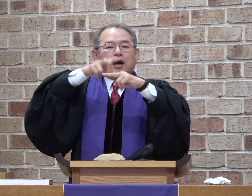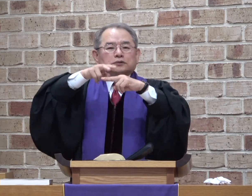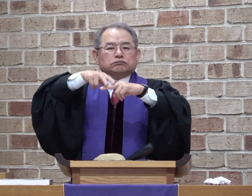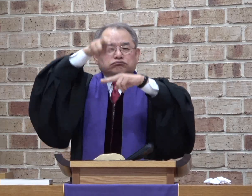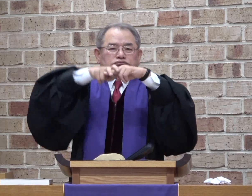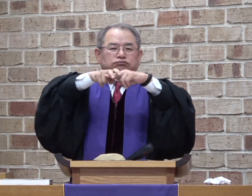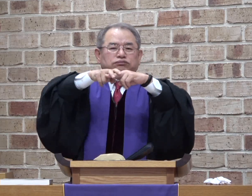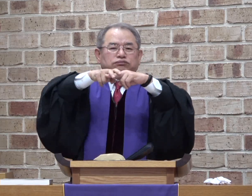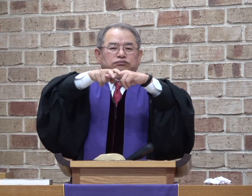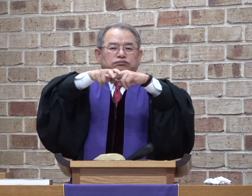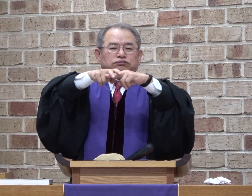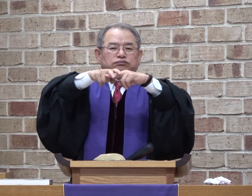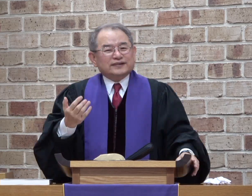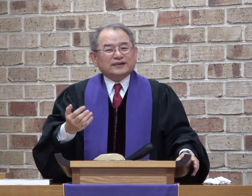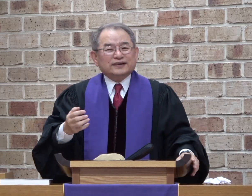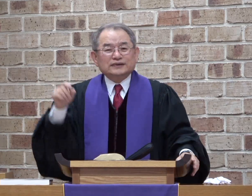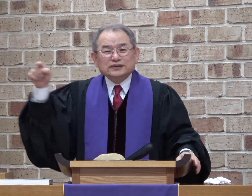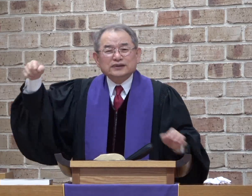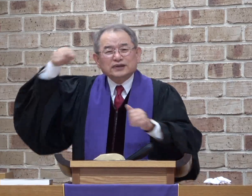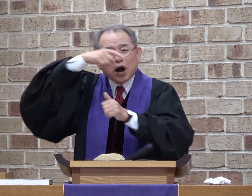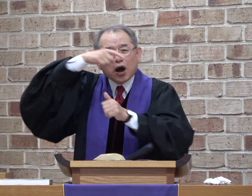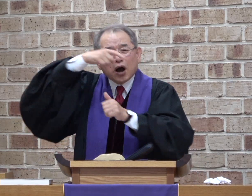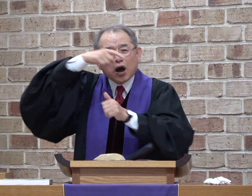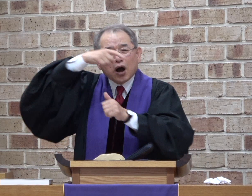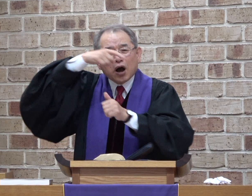높은 자리에 앉았습니다.